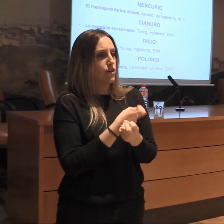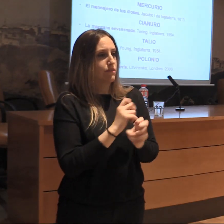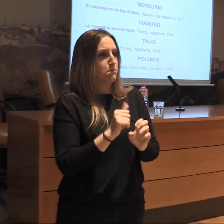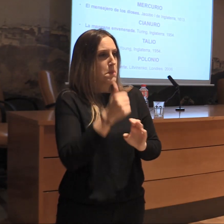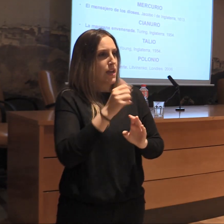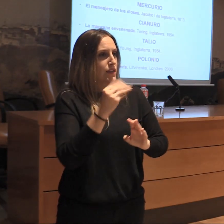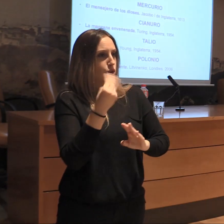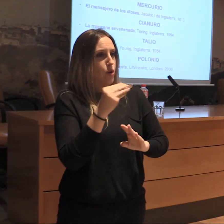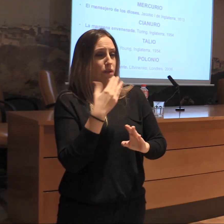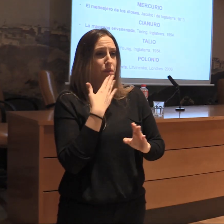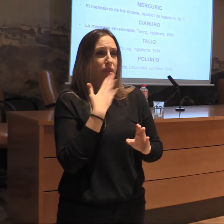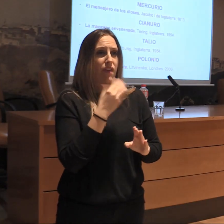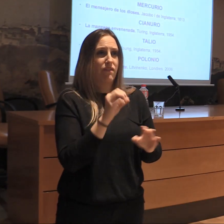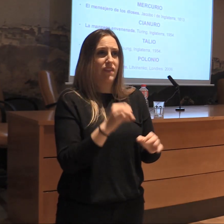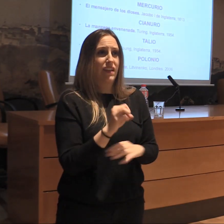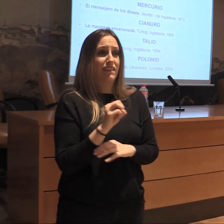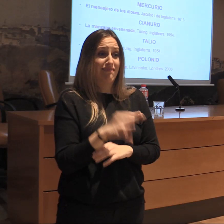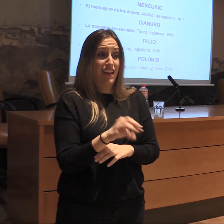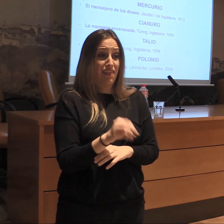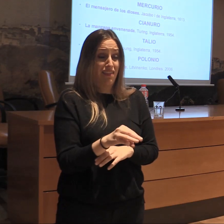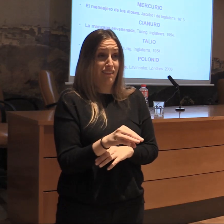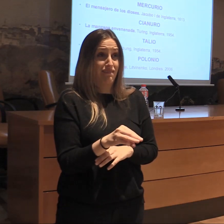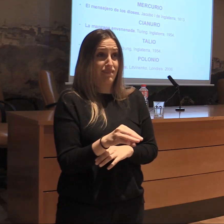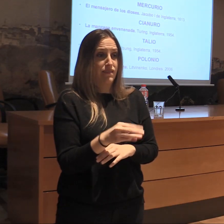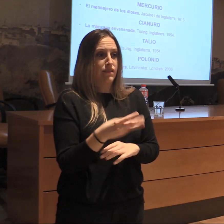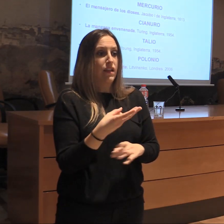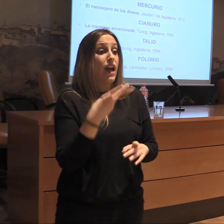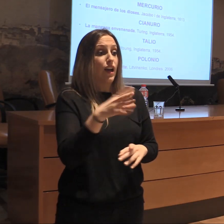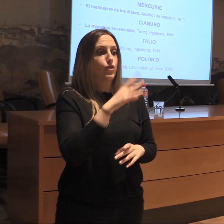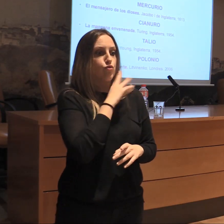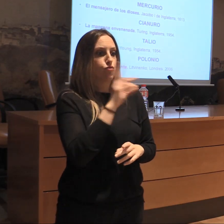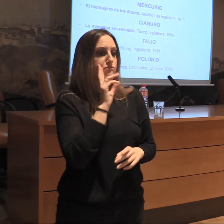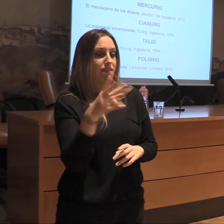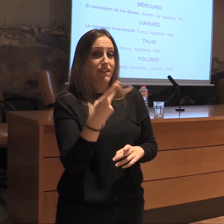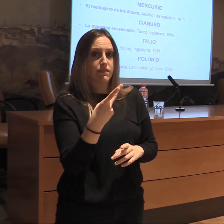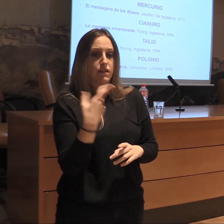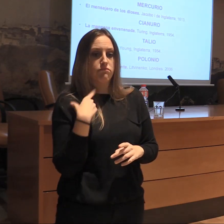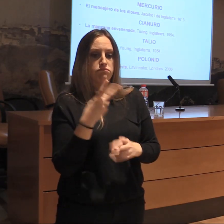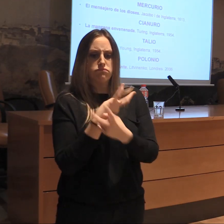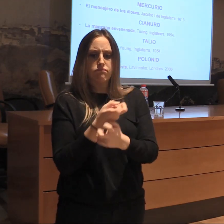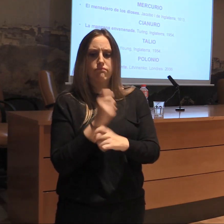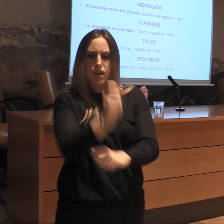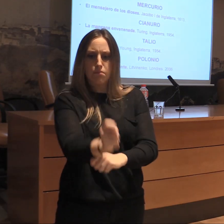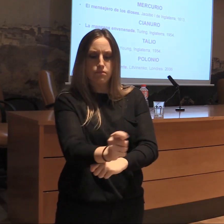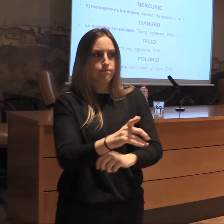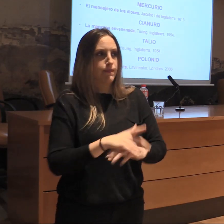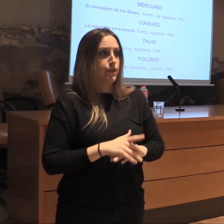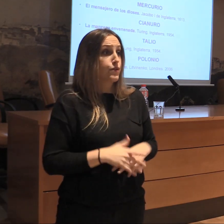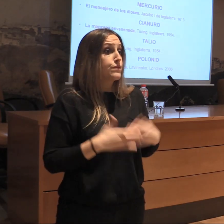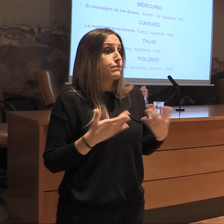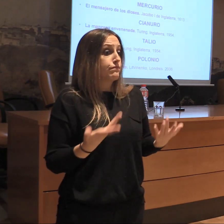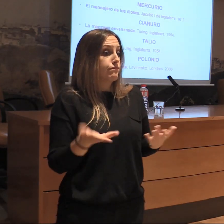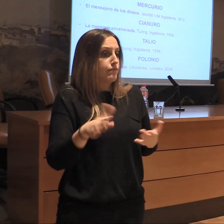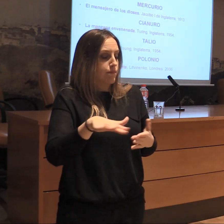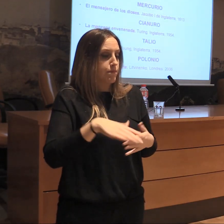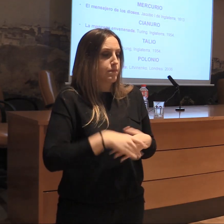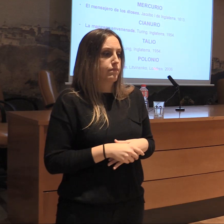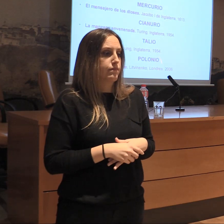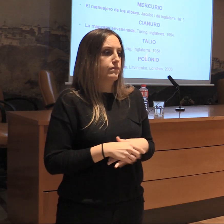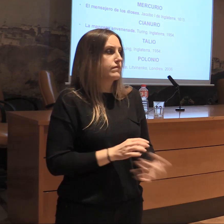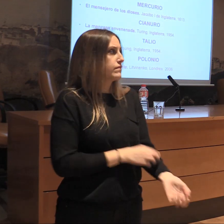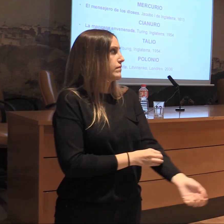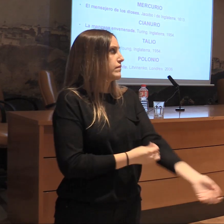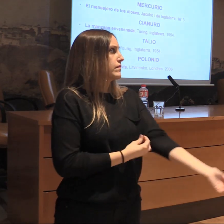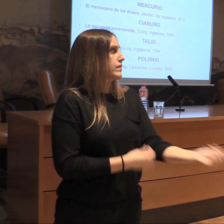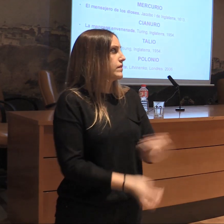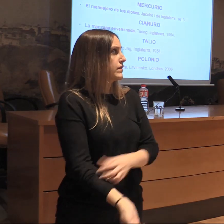solo 13 años envenenó a su madrastra. Era de nuevo un hombre, no todas las envenenadoras son mujeres.